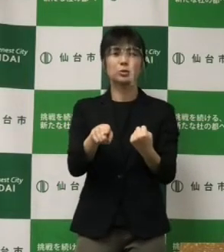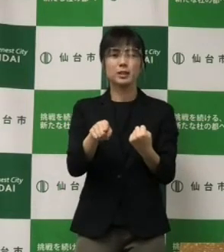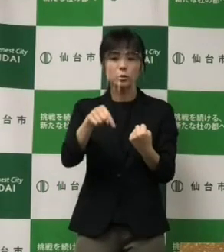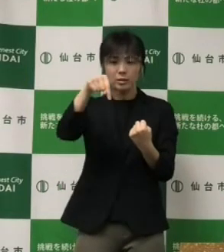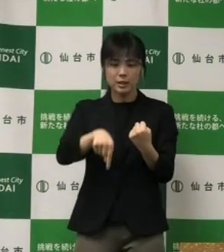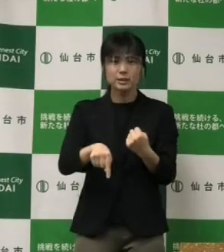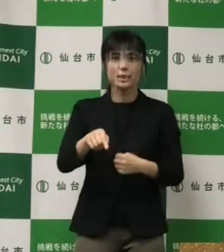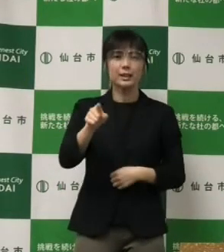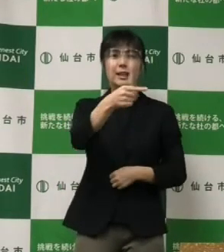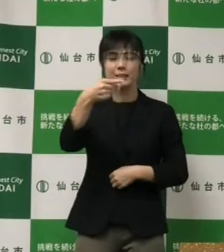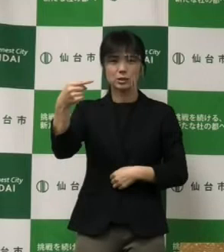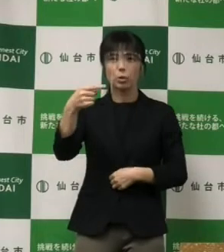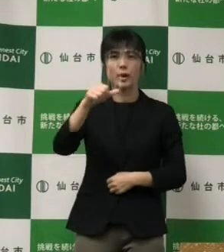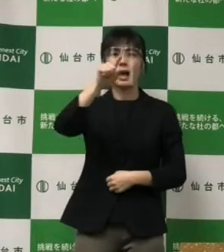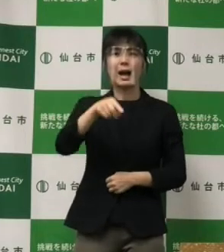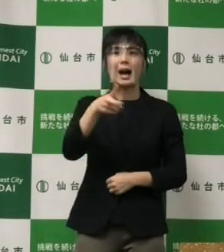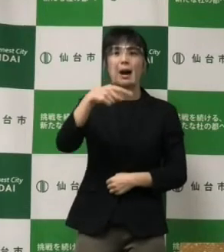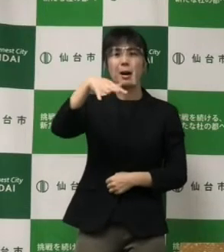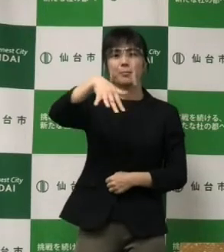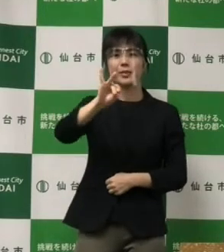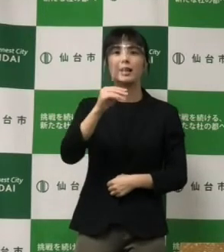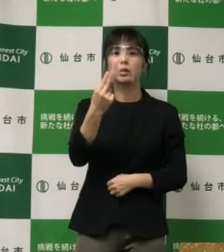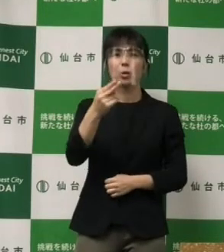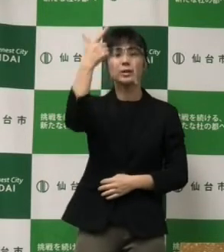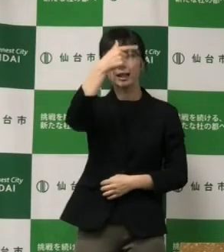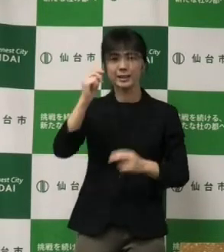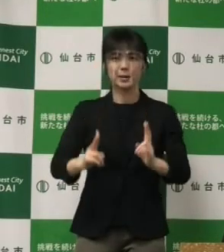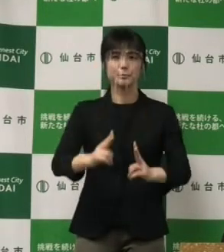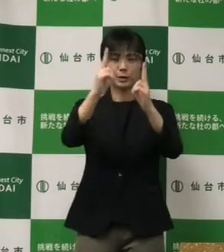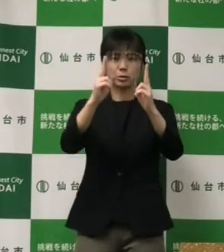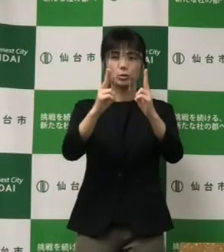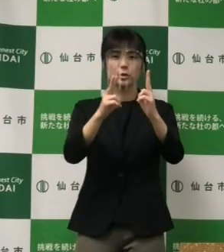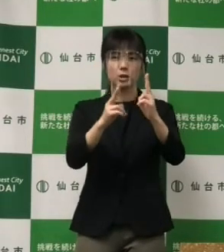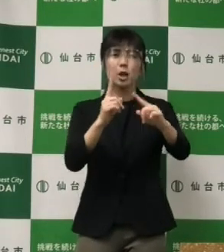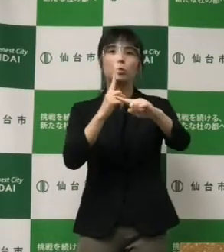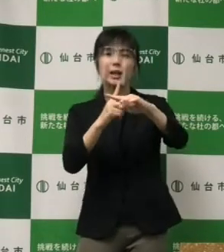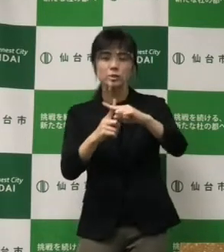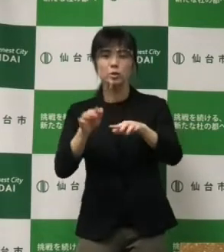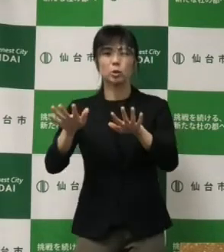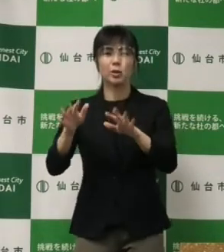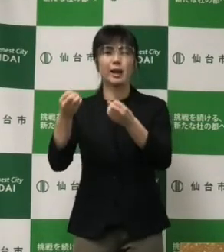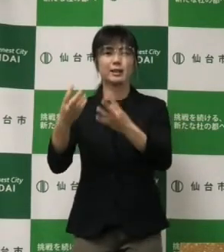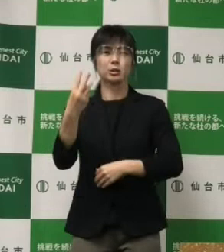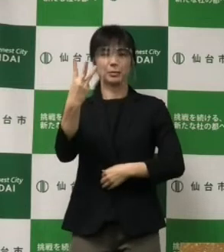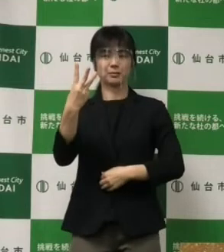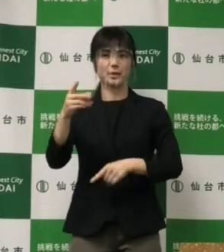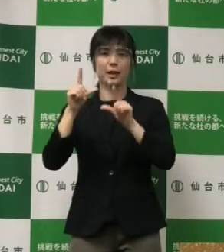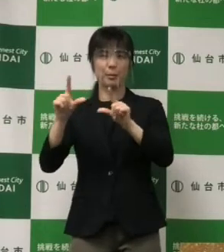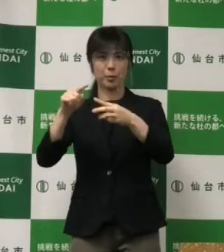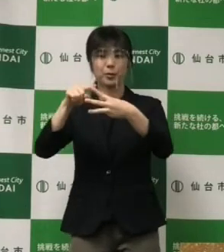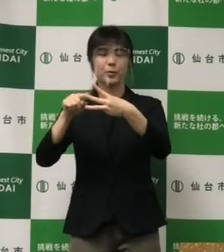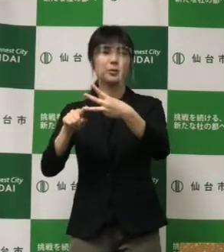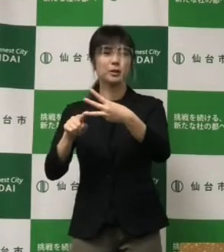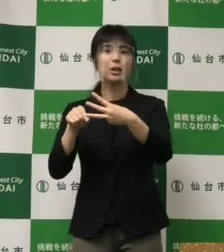となったアーバンネット仙台中央ビルに加えまして今回発表させていただいた3件、いよいよこの取り組みの成果が出